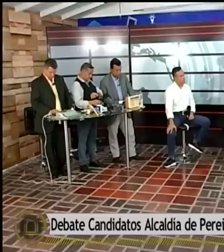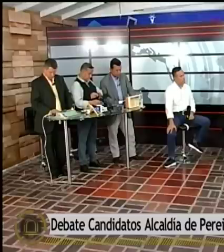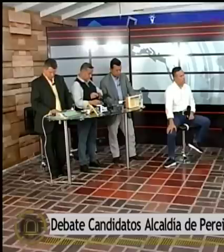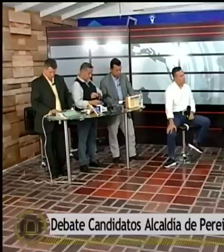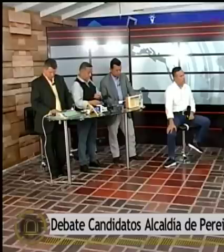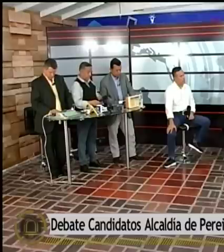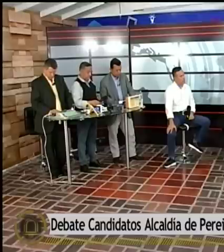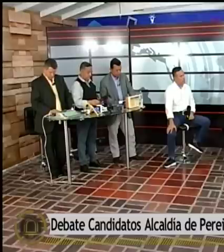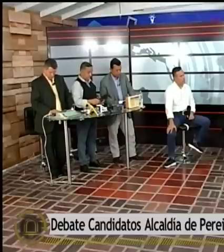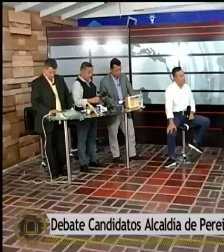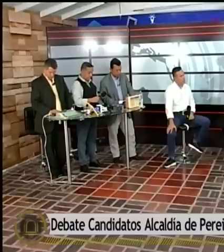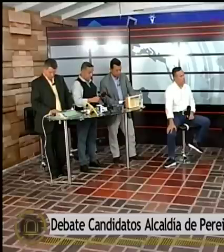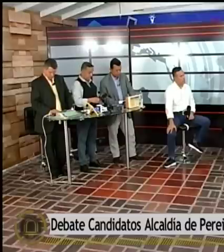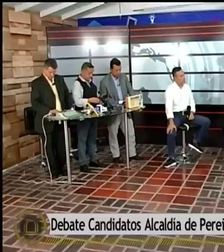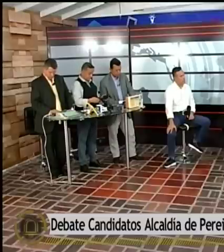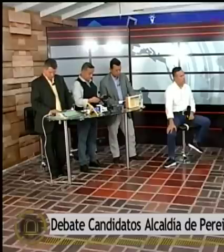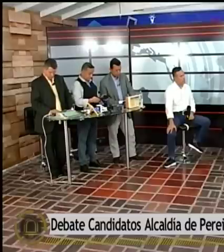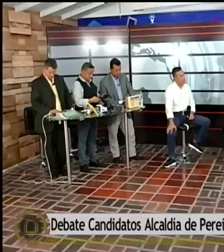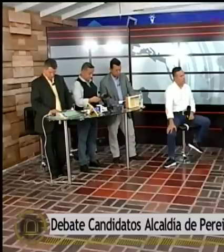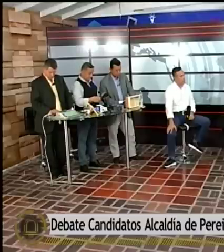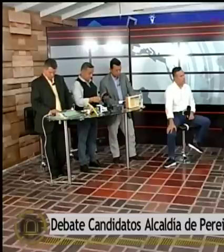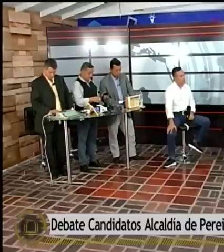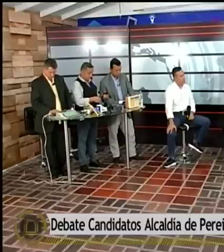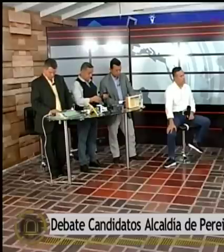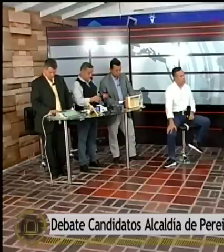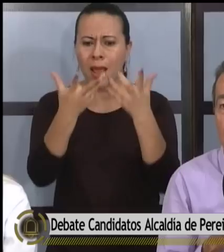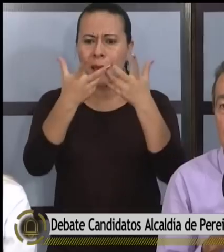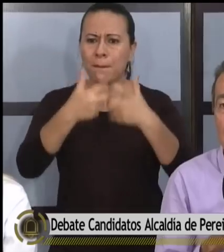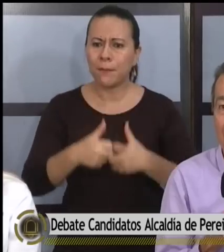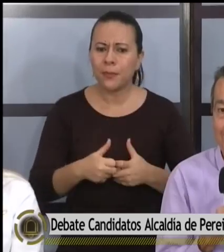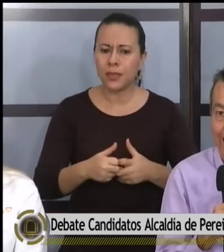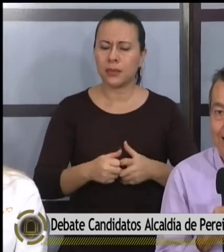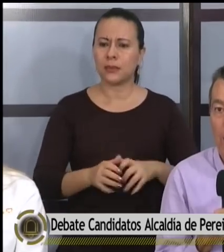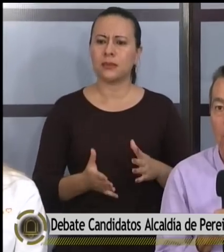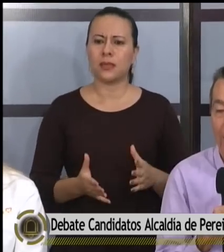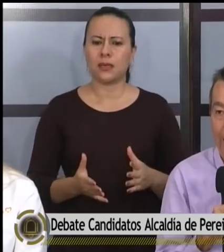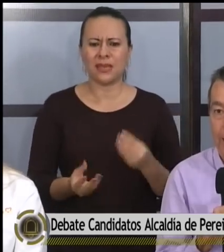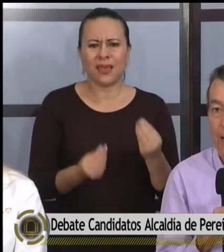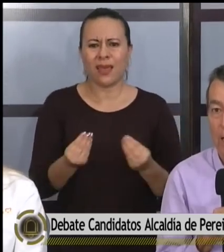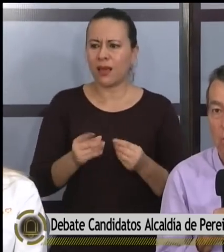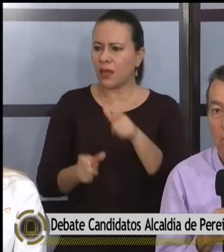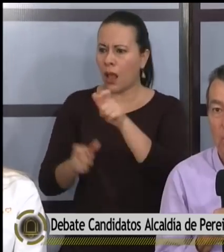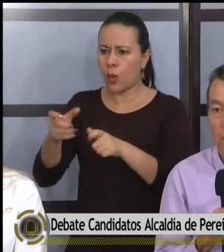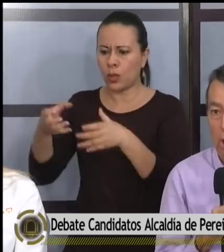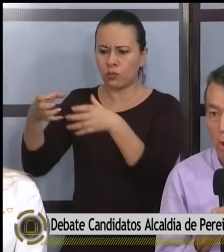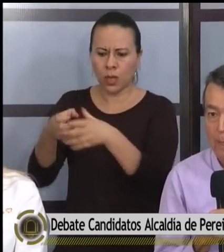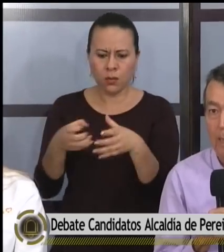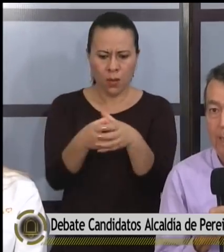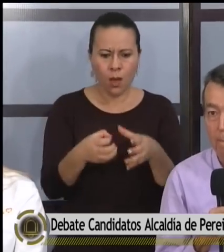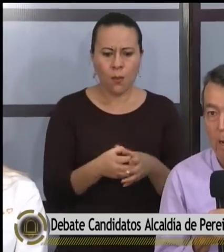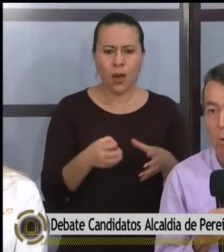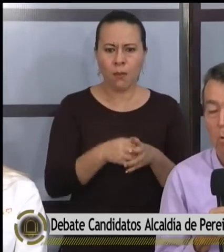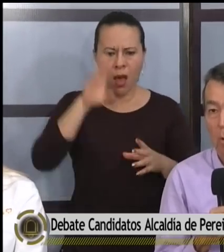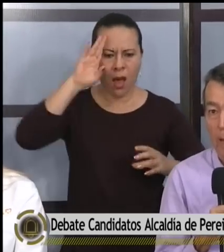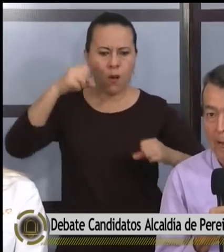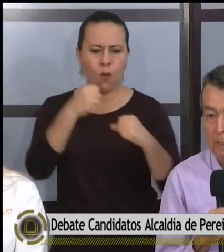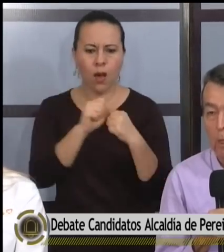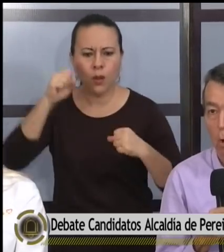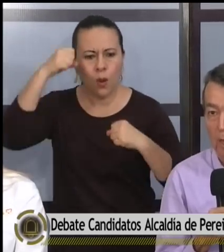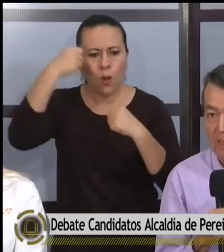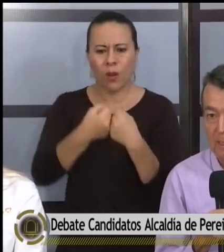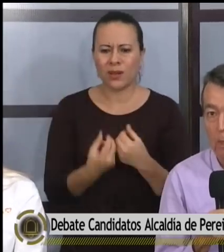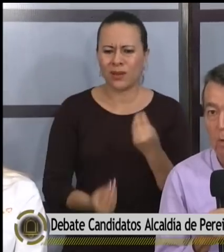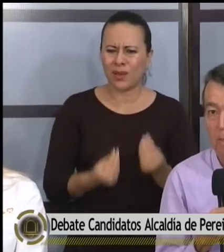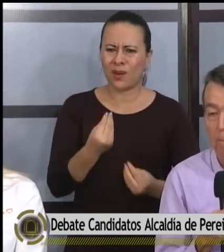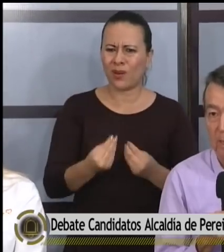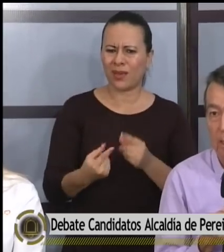gente. Que hay un manejo irregular entre unas fuerzas políticas que se aliaron para elegir a Gallo y que hoy andan de la mano haciendo